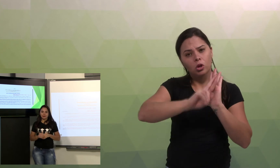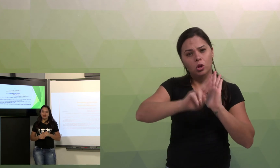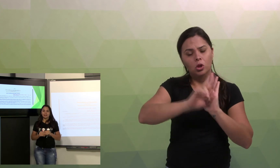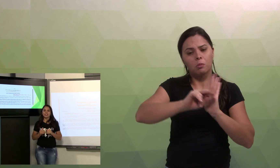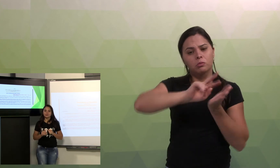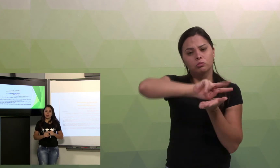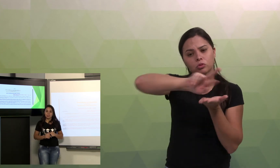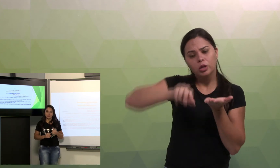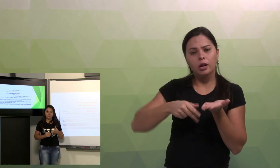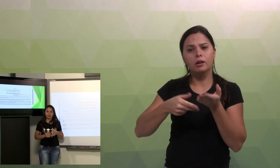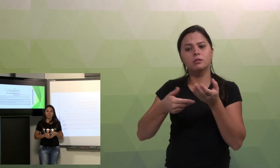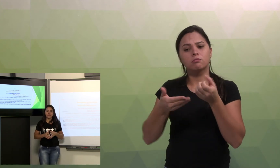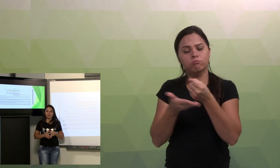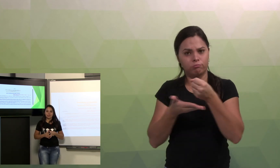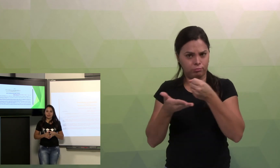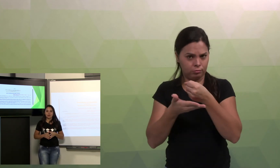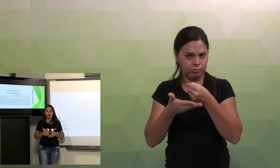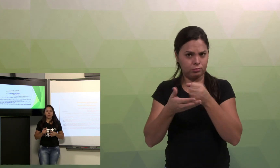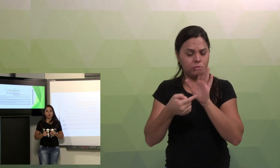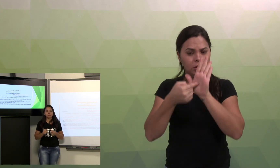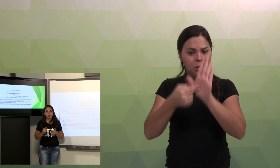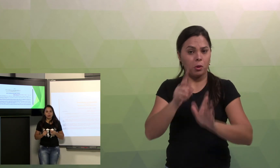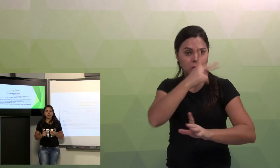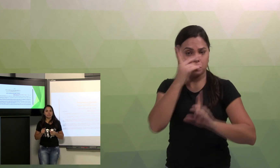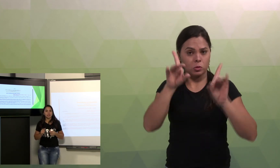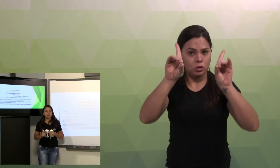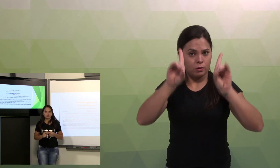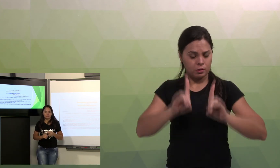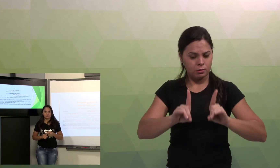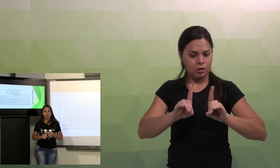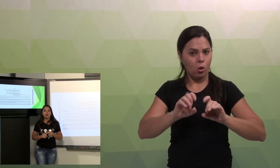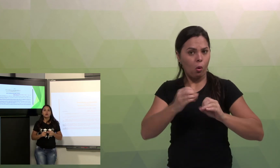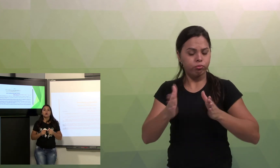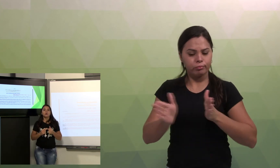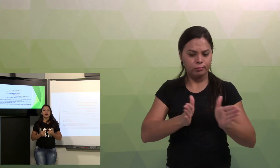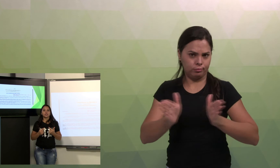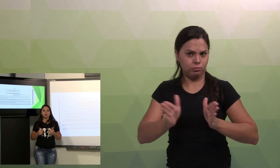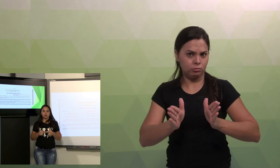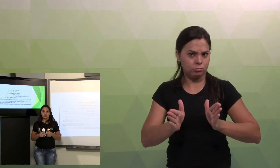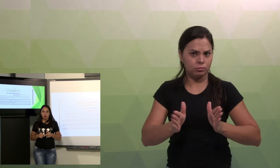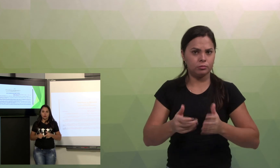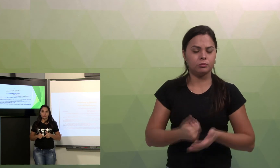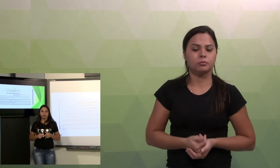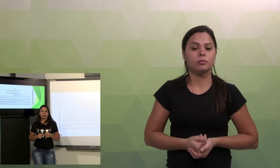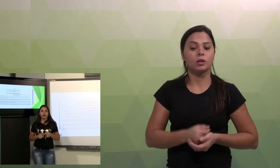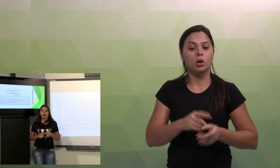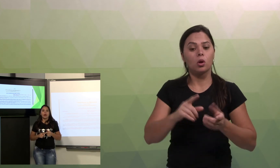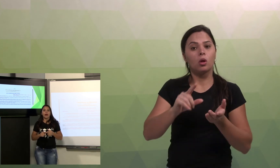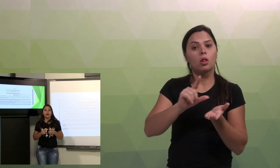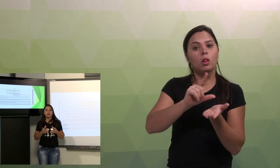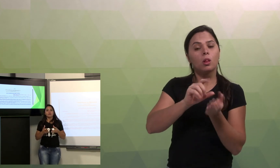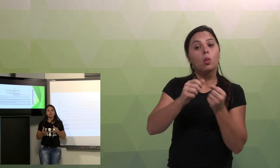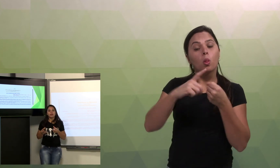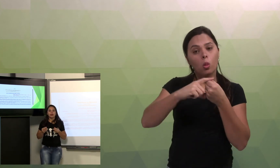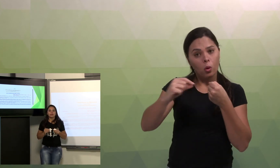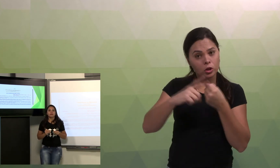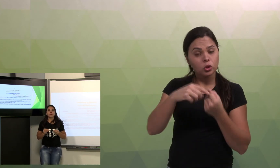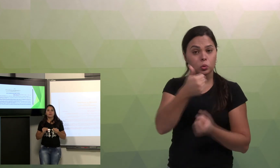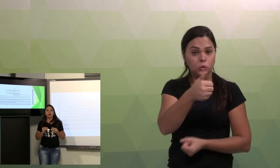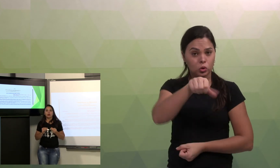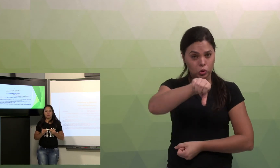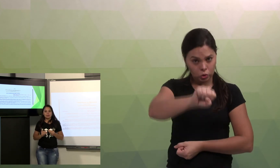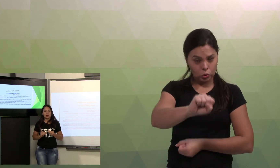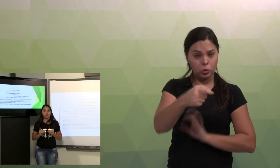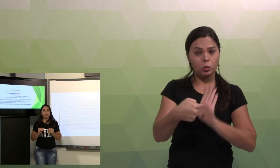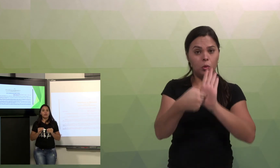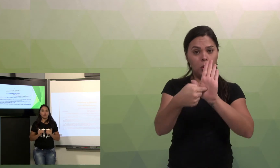da acessibilidade das pessoas portadoras de deficiência ou com mobilidade reduzida. No artigo 18, vem tratando